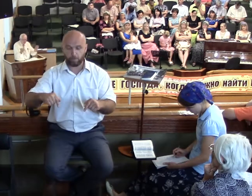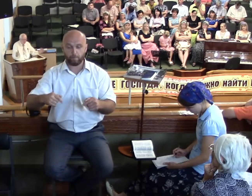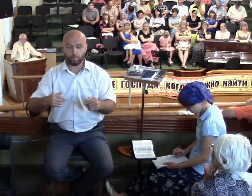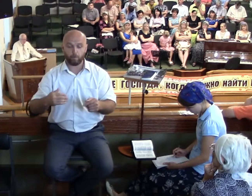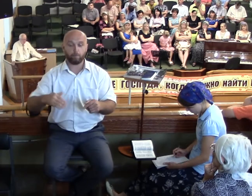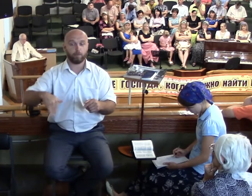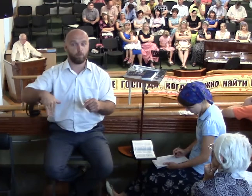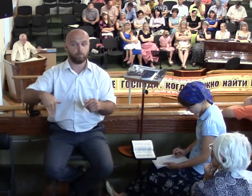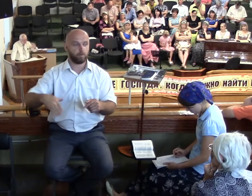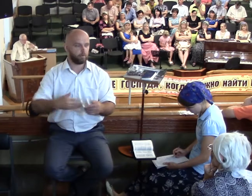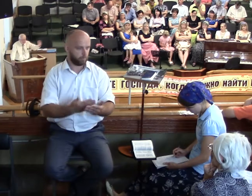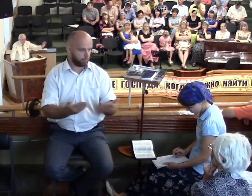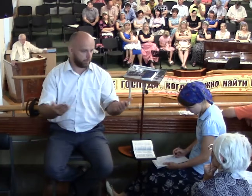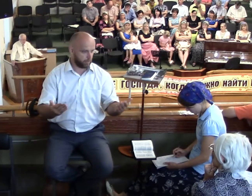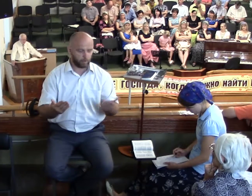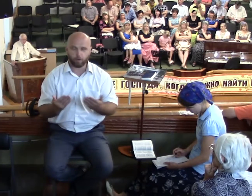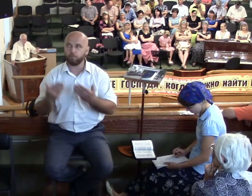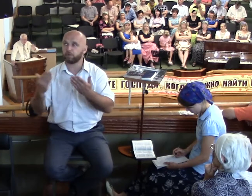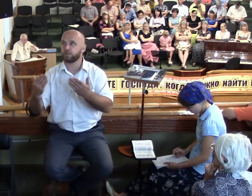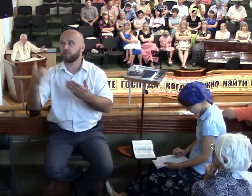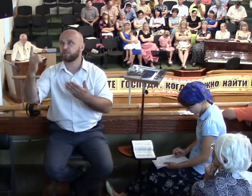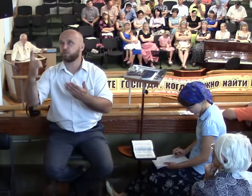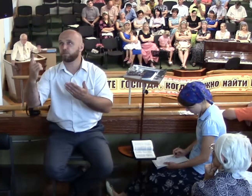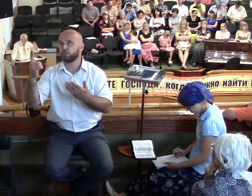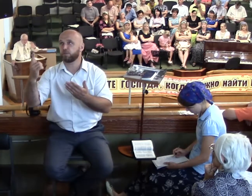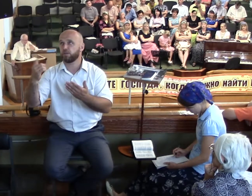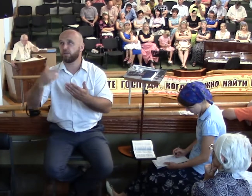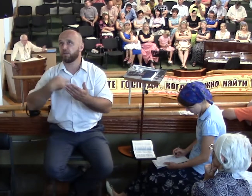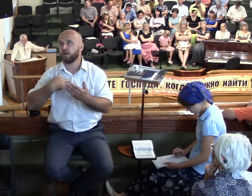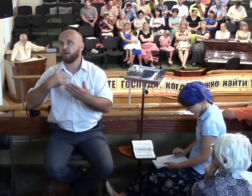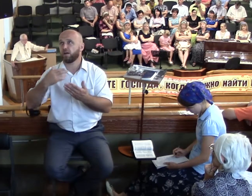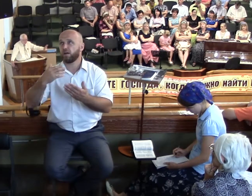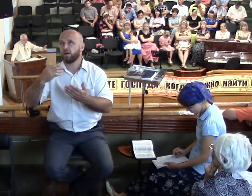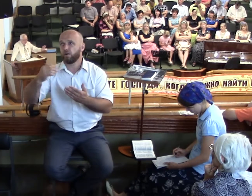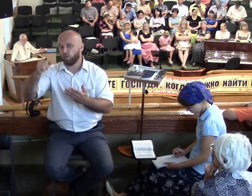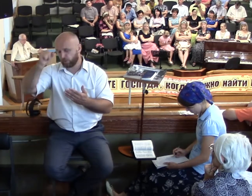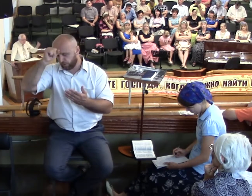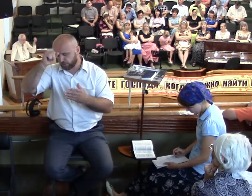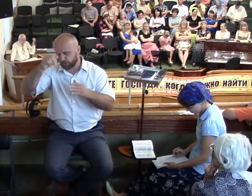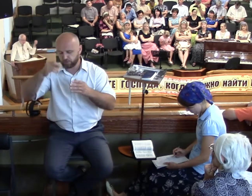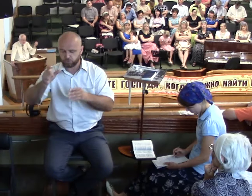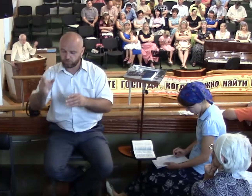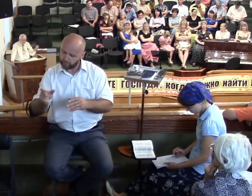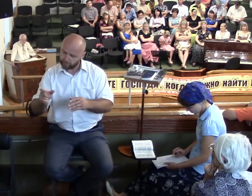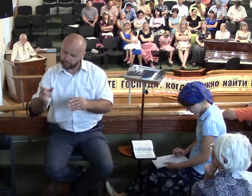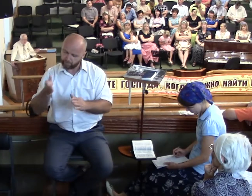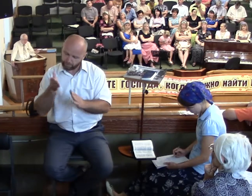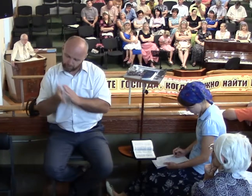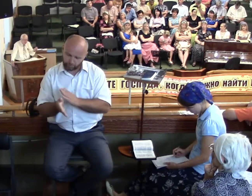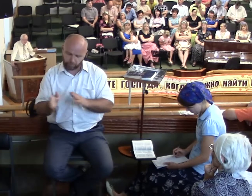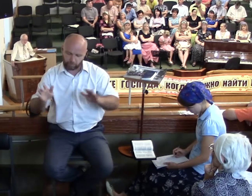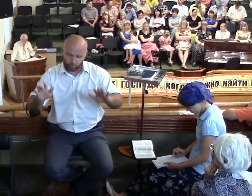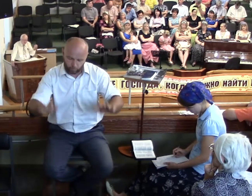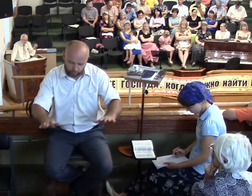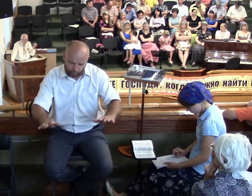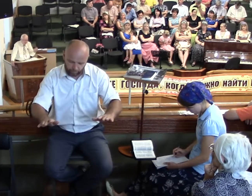Его. И эта часть не отнимается. Мы в это верим, мы стоим на этом, и написано, кто из